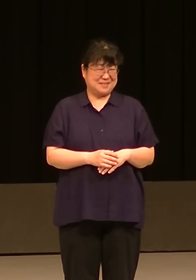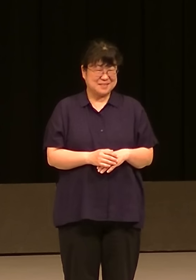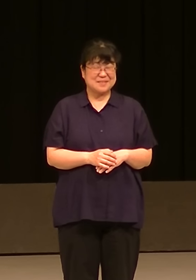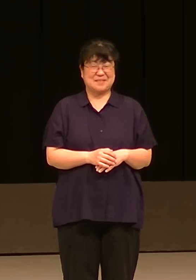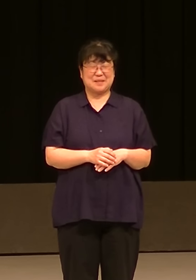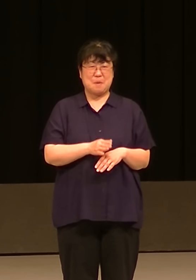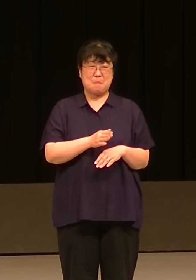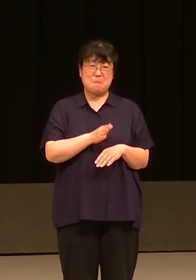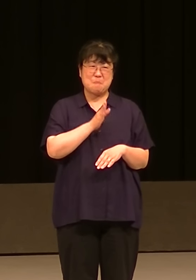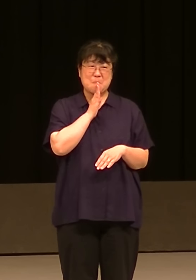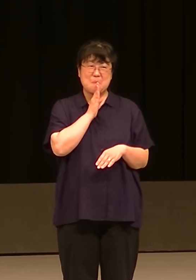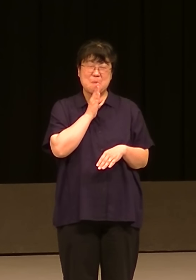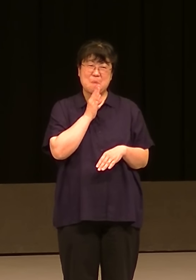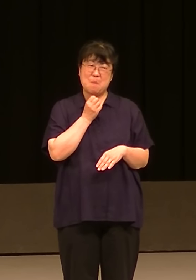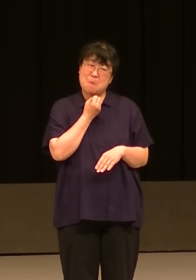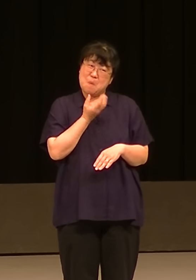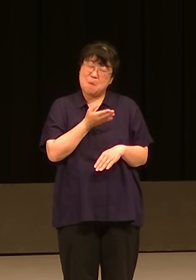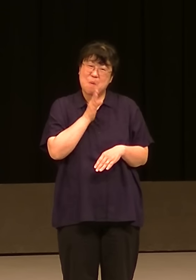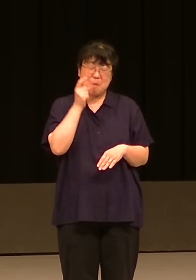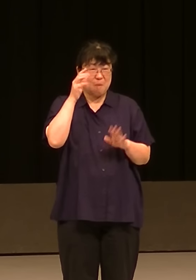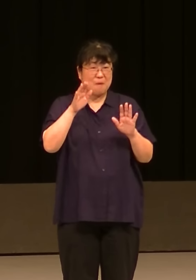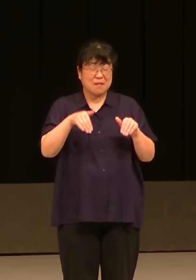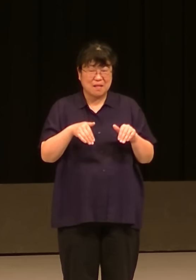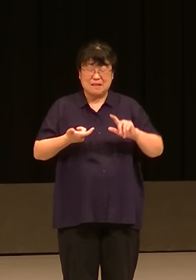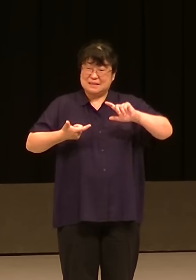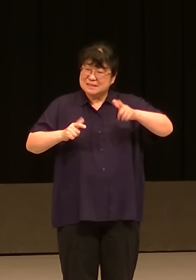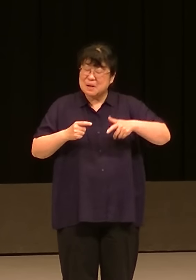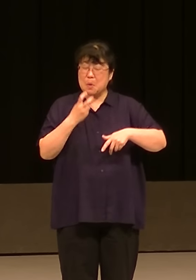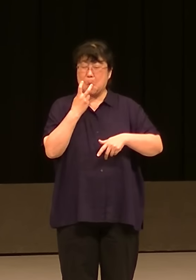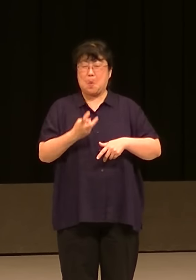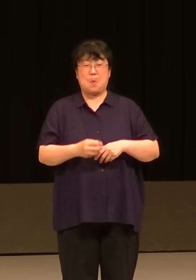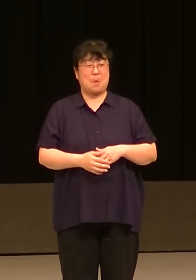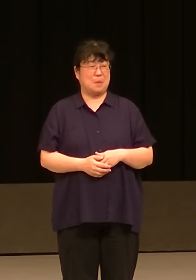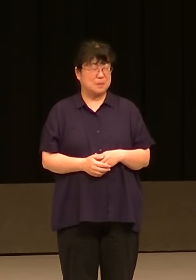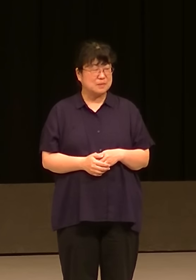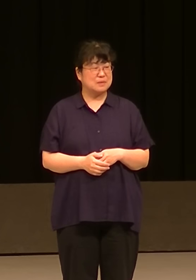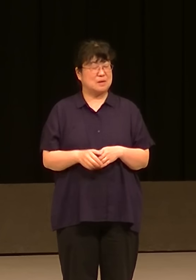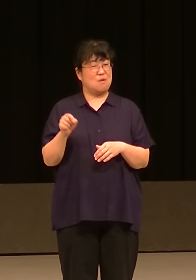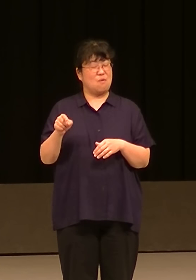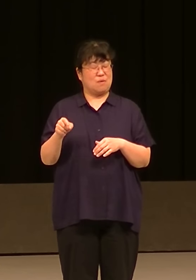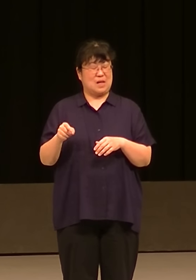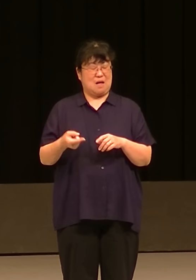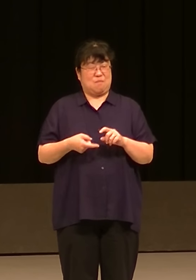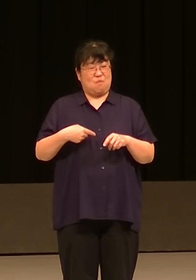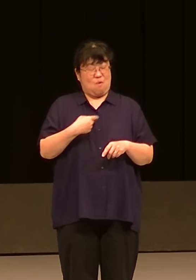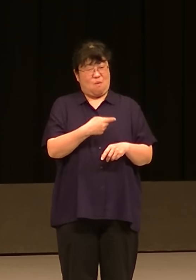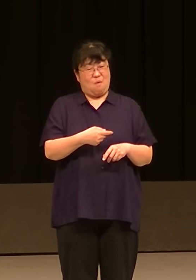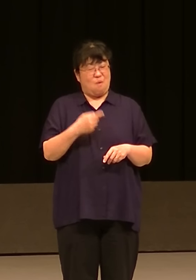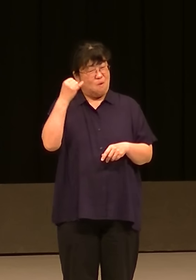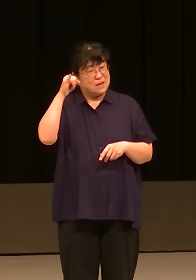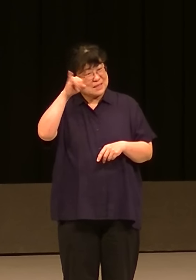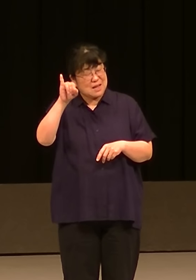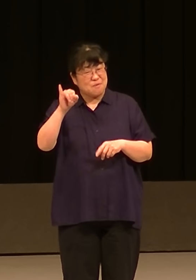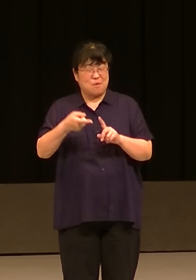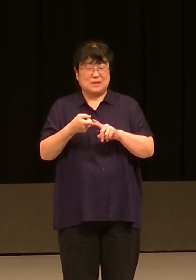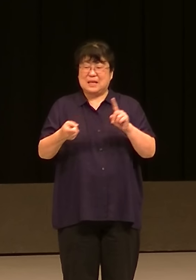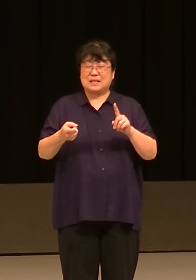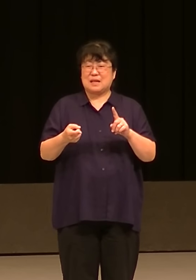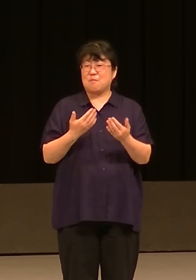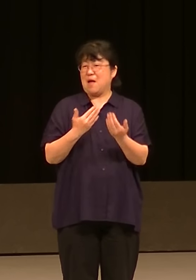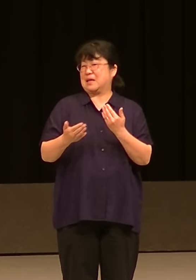に密かに思ったりすることもあるんでございますが、ここでですね、もう絶対意見が合うことないということを、